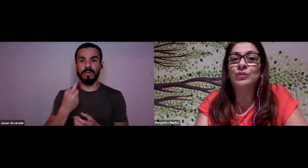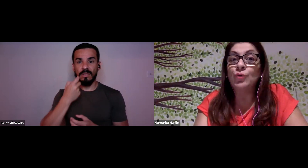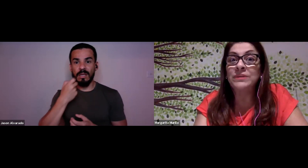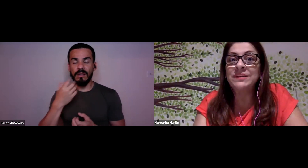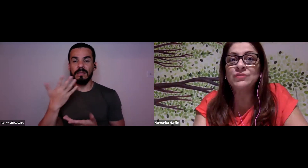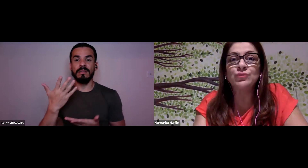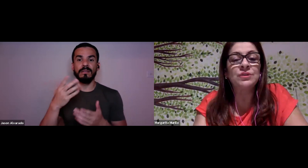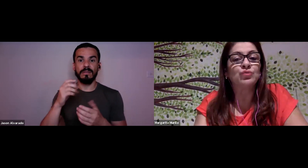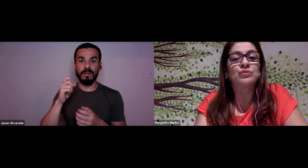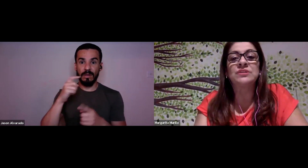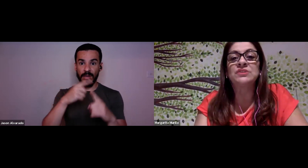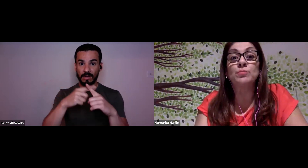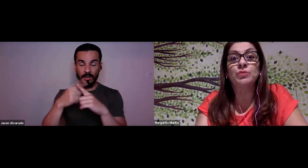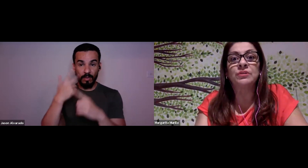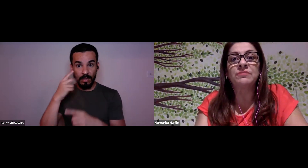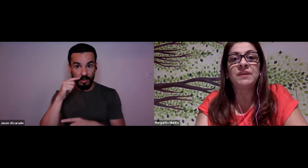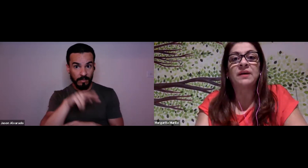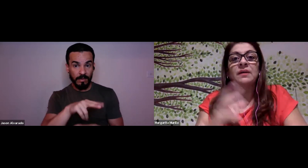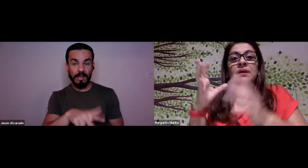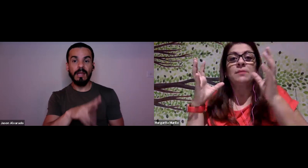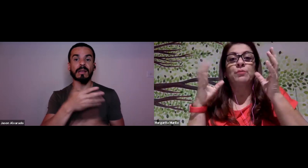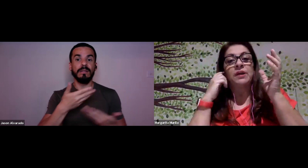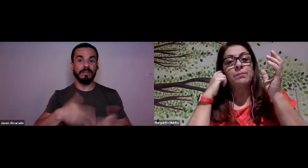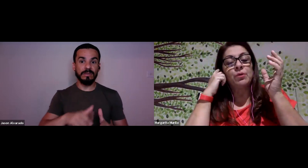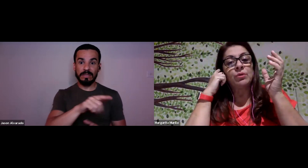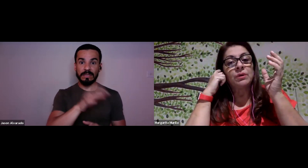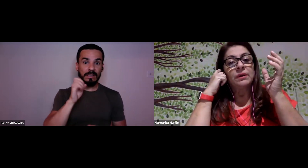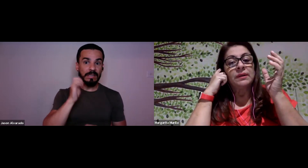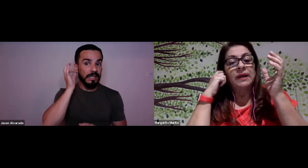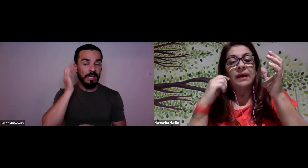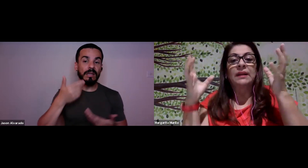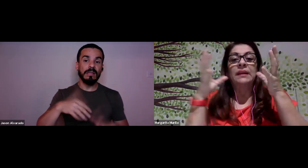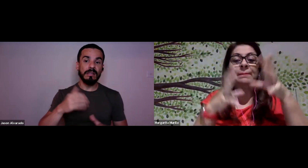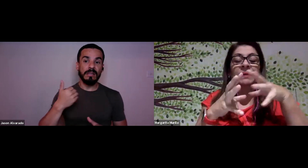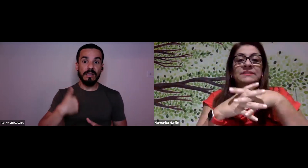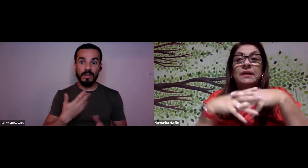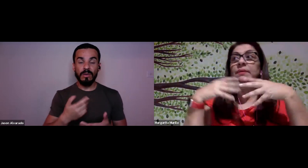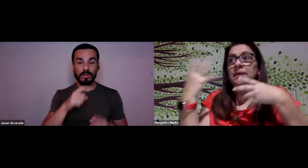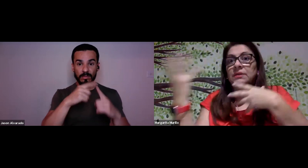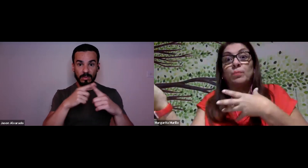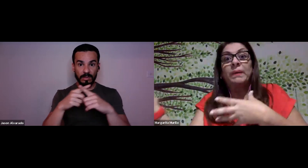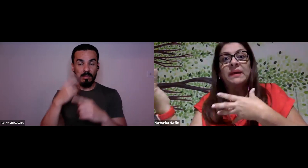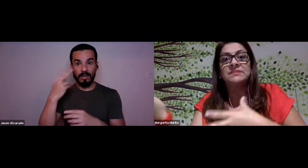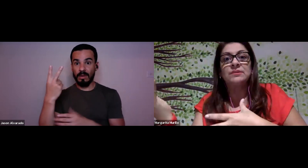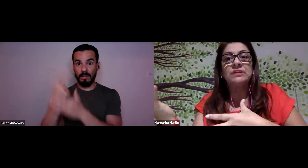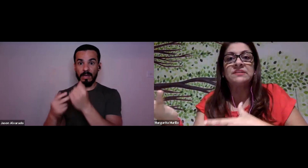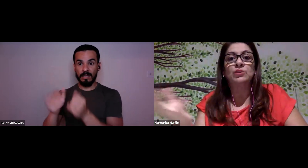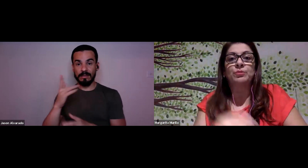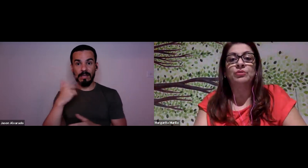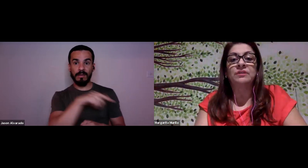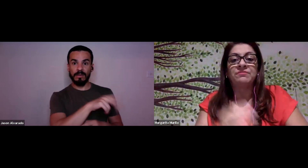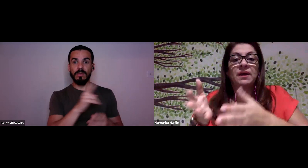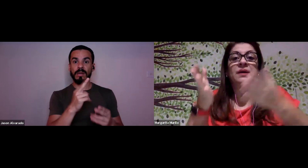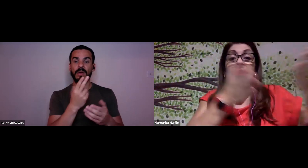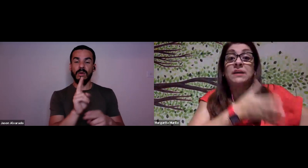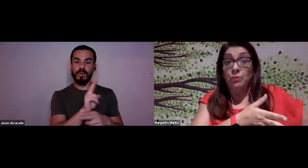pornografía Entonces cuando encuentren a sus hijos o a sus hijas con pornografía y por ejemplo la la pareja sabe que su pareja está utilizando